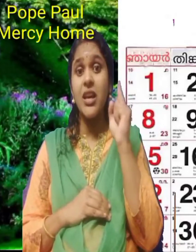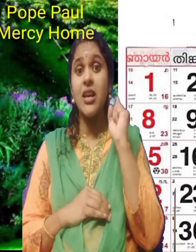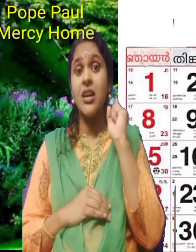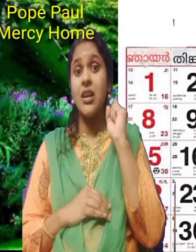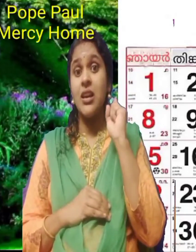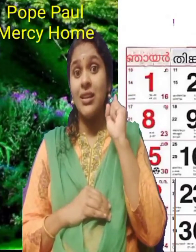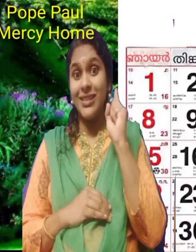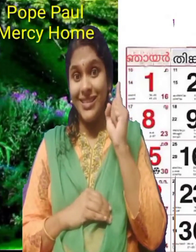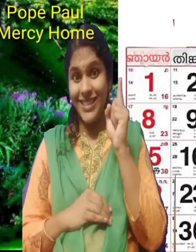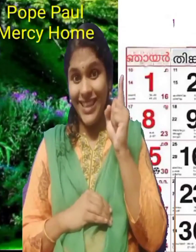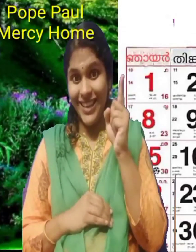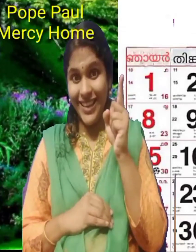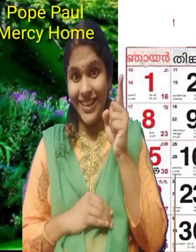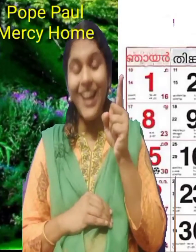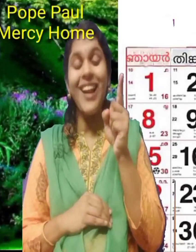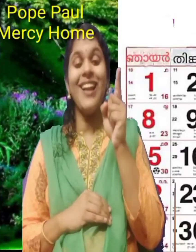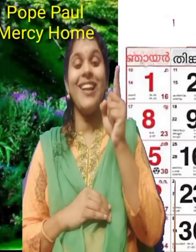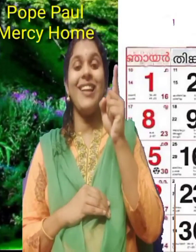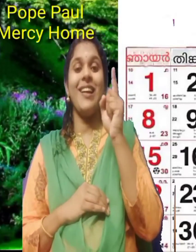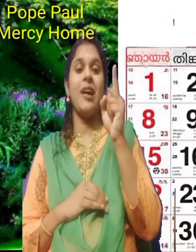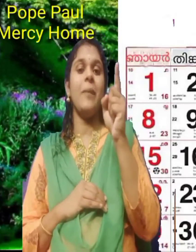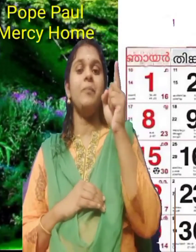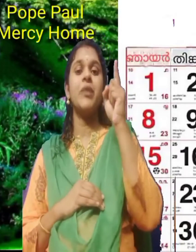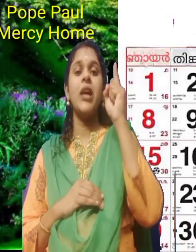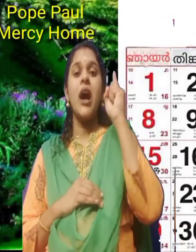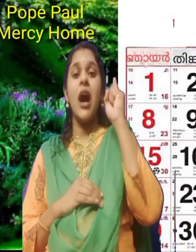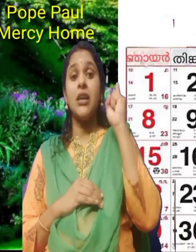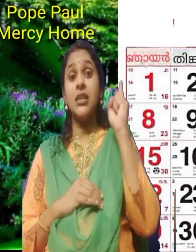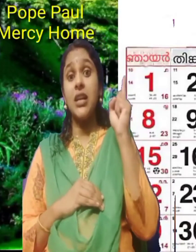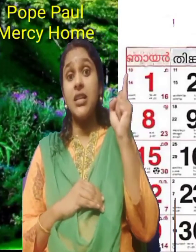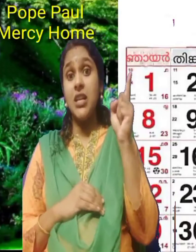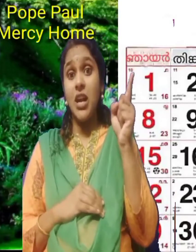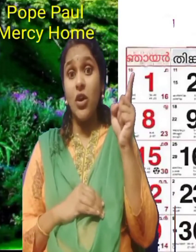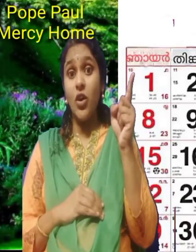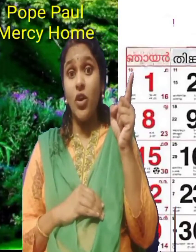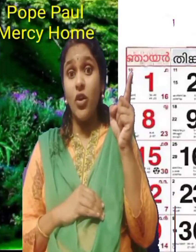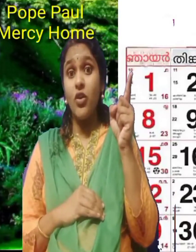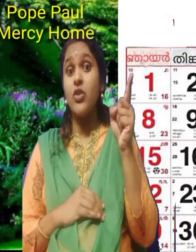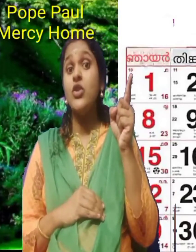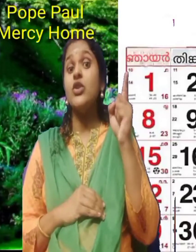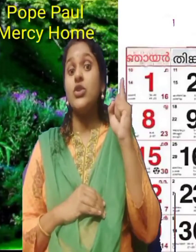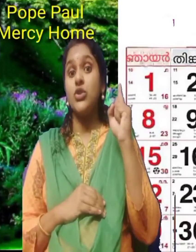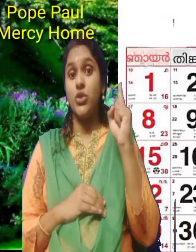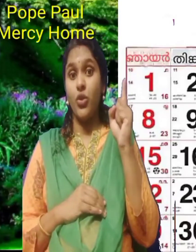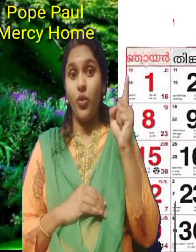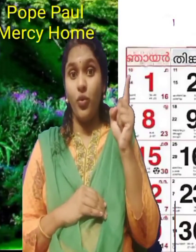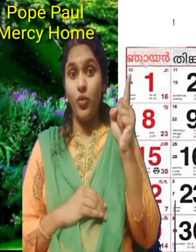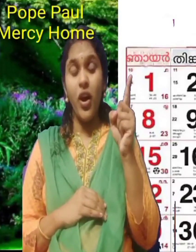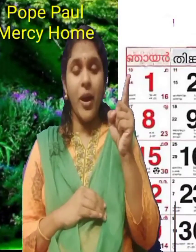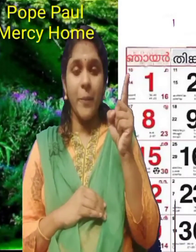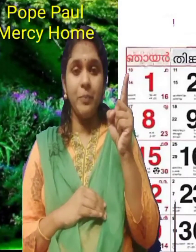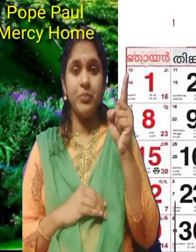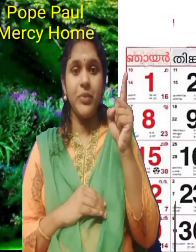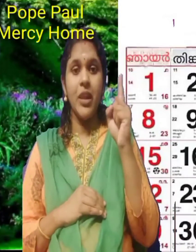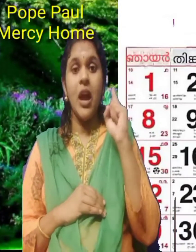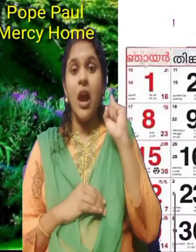കാണുന്നത്? തിങ്കൾ. ആ അത് കഴിഞ്ഞാലോ